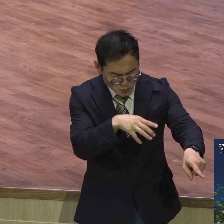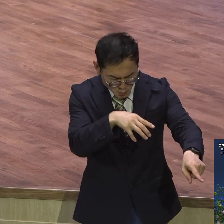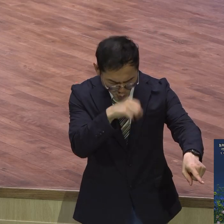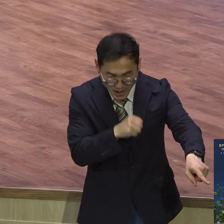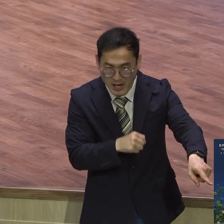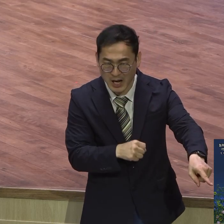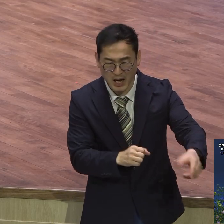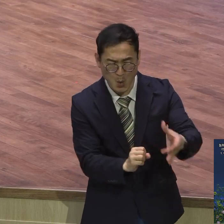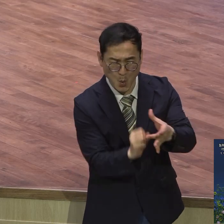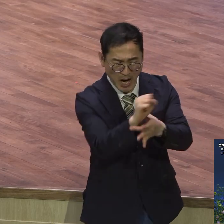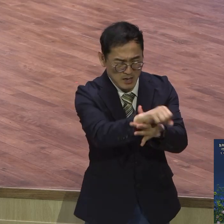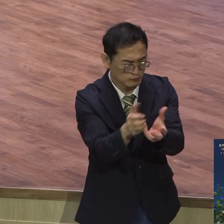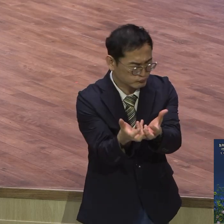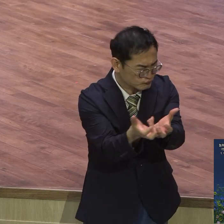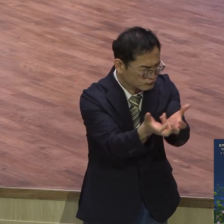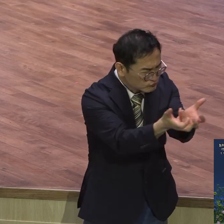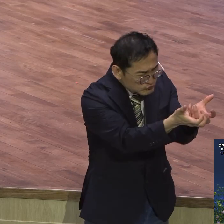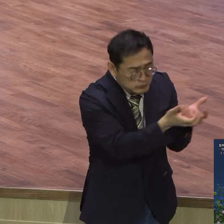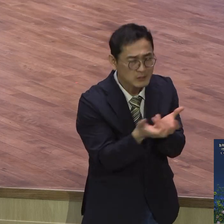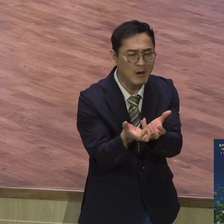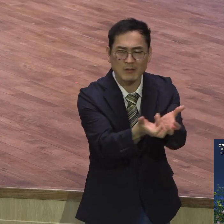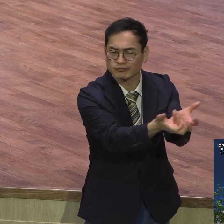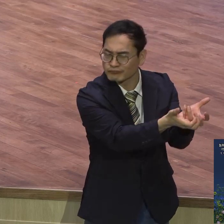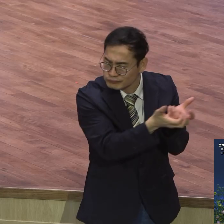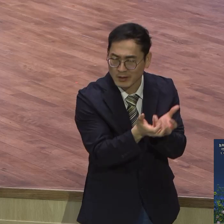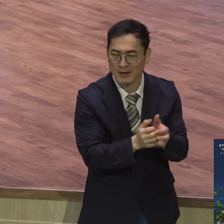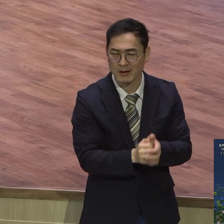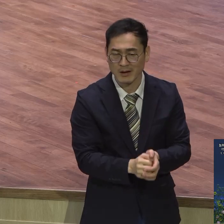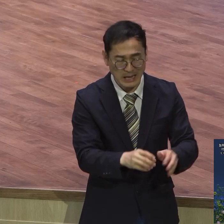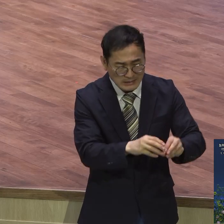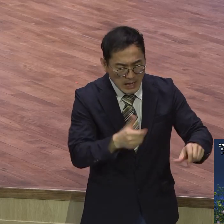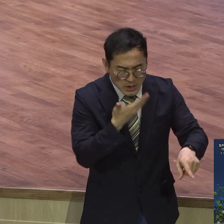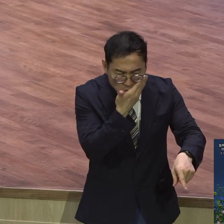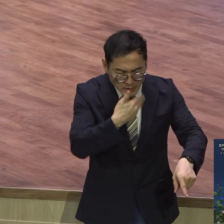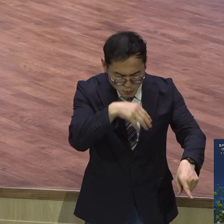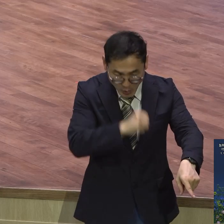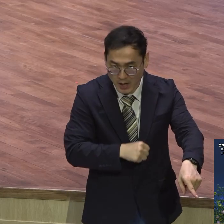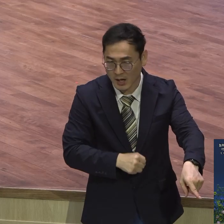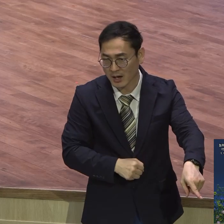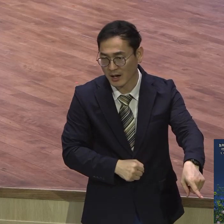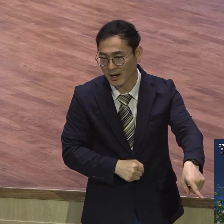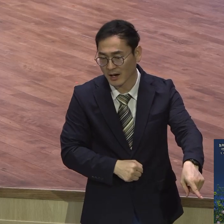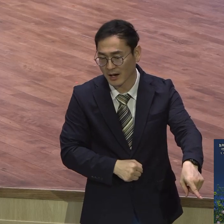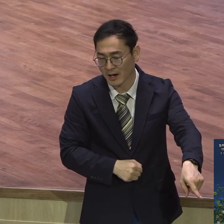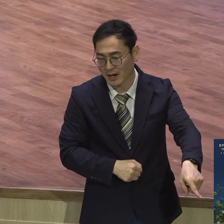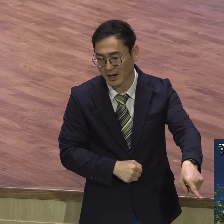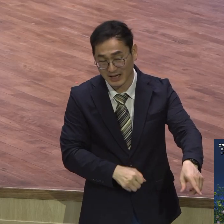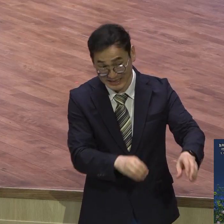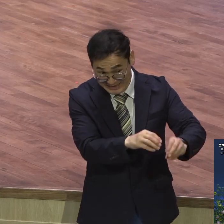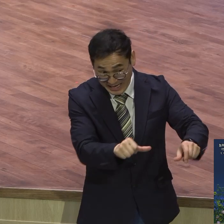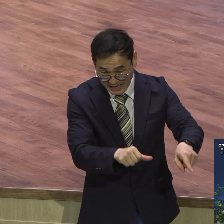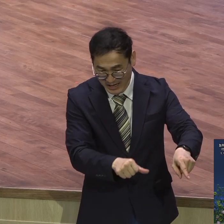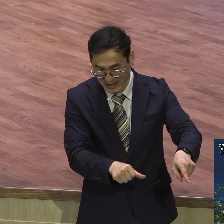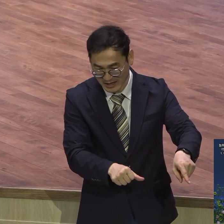이렇게 과일이 어마어마하게 이렇게 크게 자랄 정도 적과 구려한 땅이니까 저 땅은